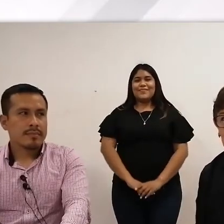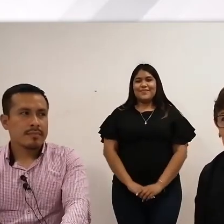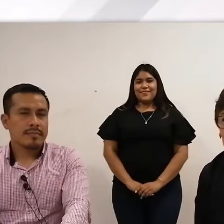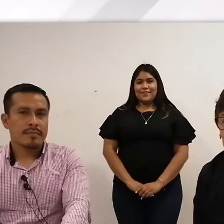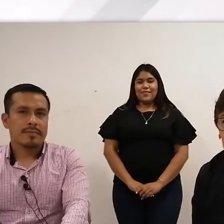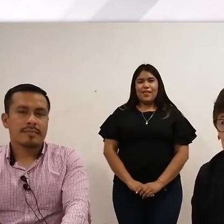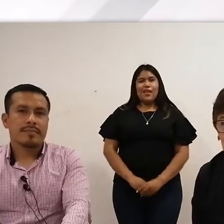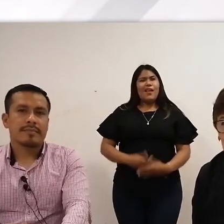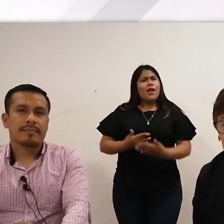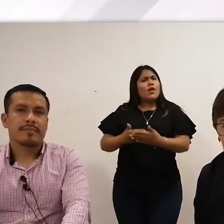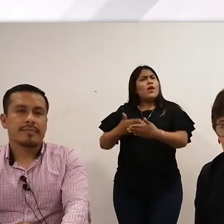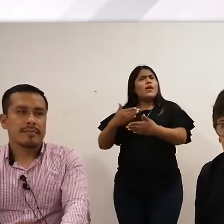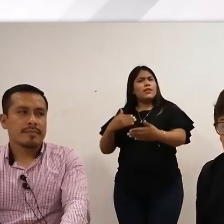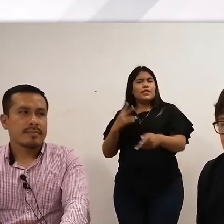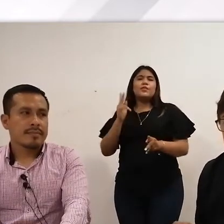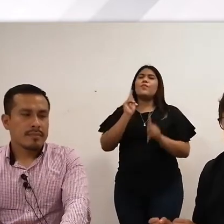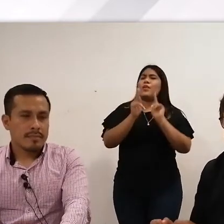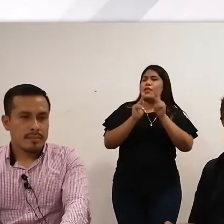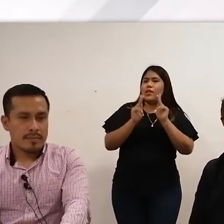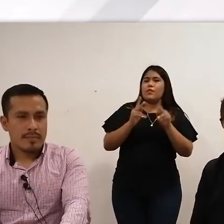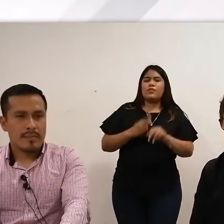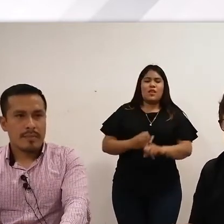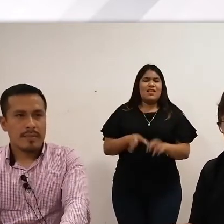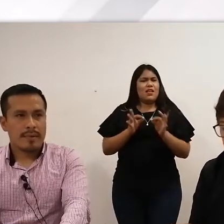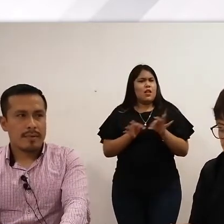Hablábamos hace un momento de la familia.